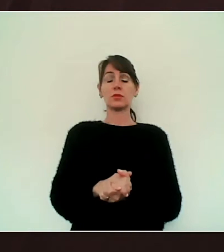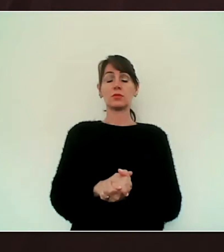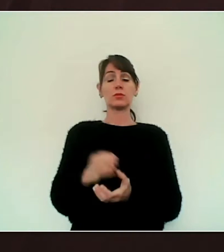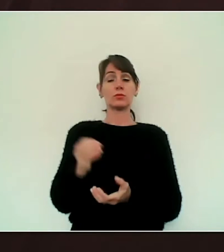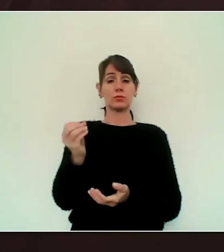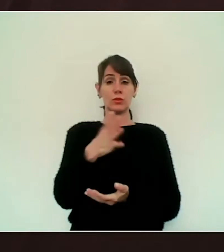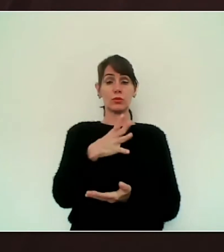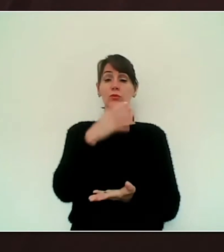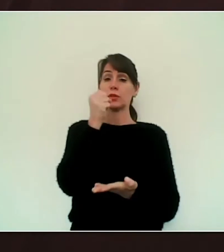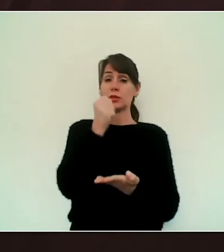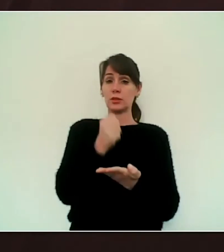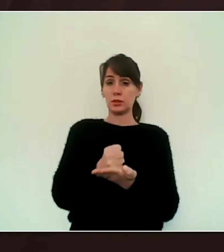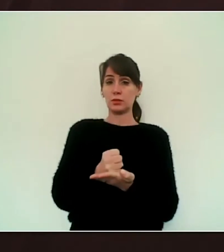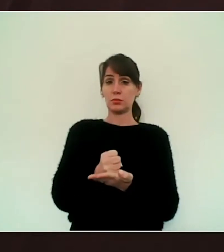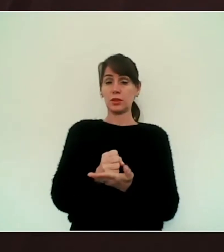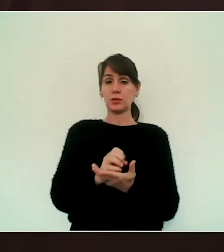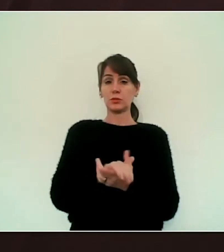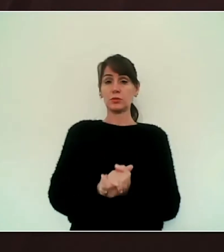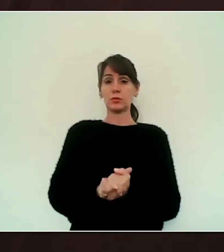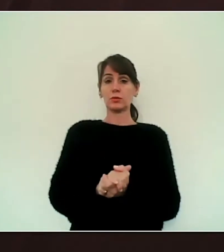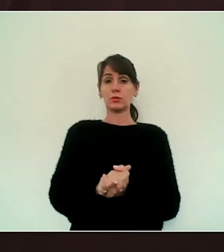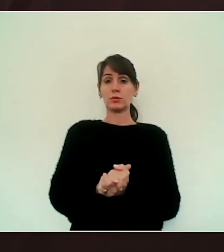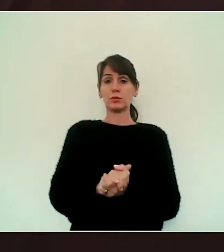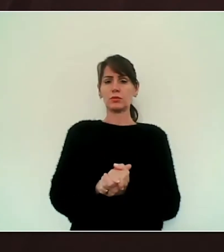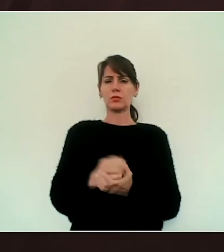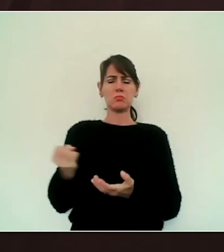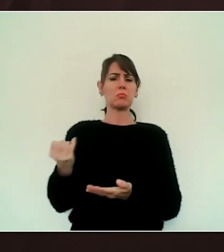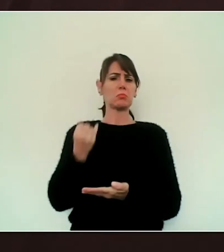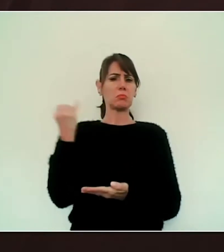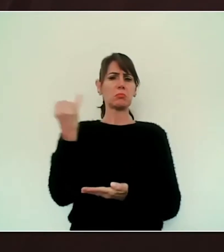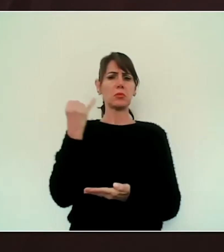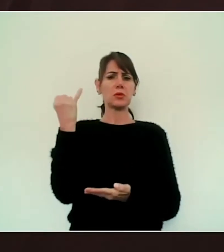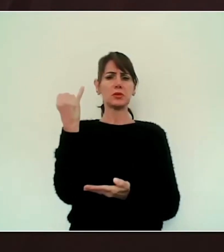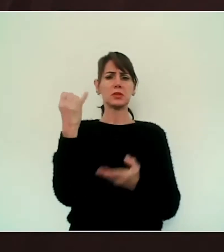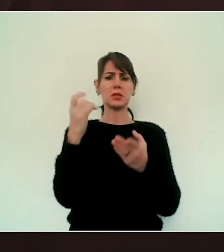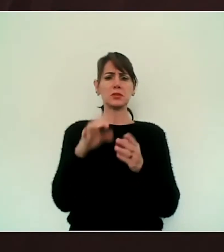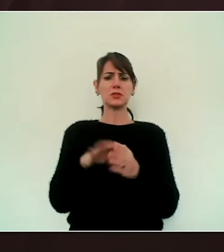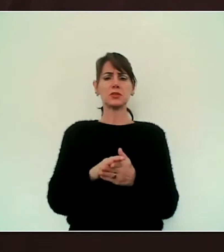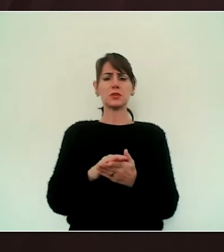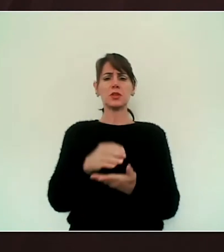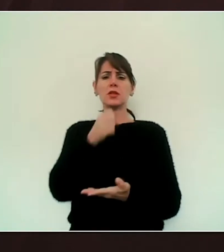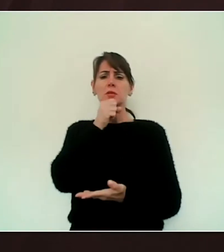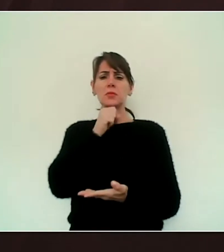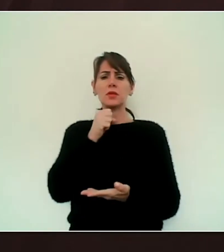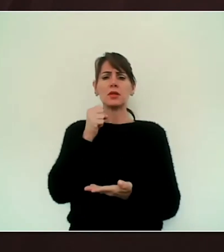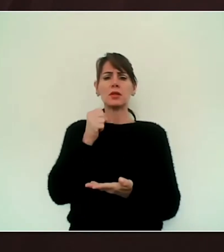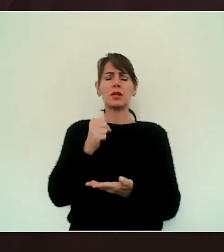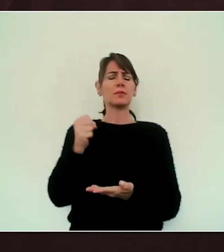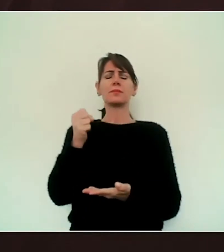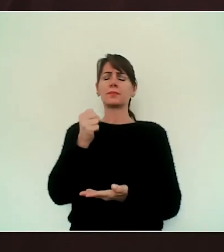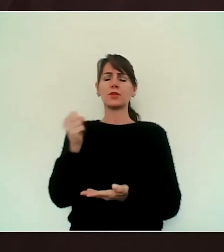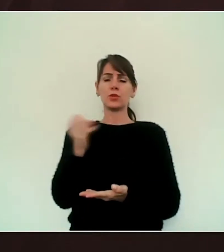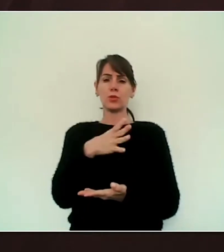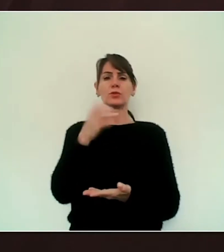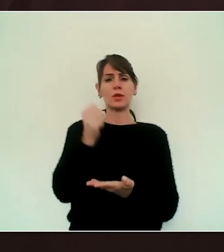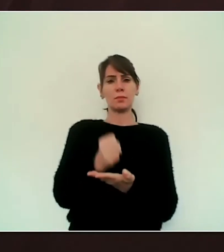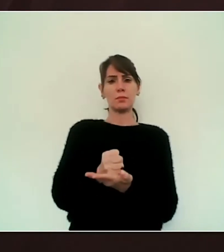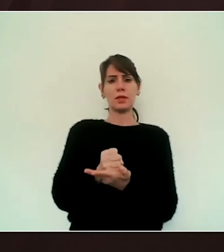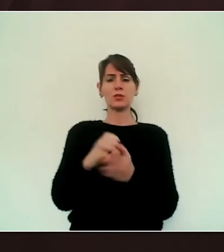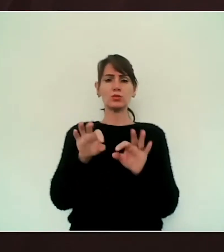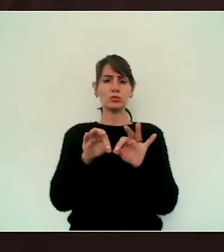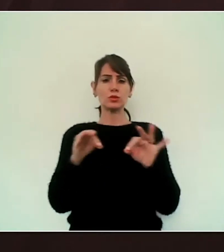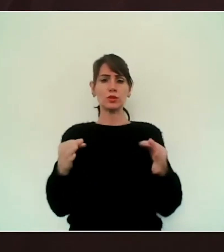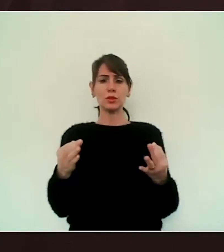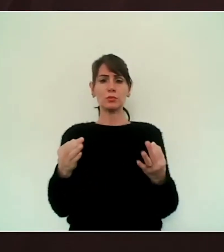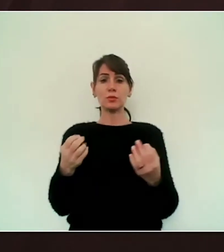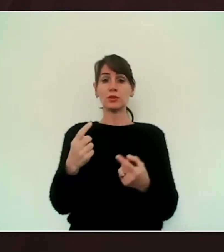o que marca o Novo Testamento, irmãos, é a singeleza. É a simplicidade. Irmão, nós nunca podemos perder a simplicidade.